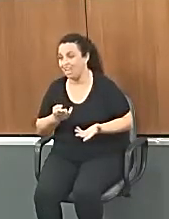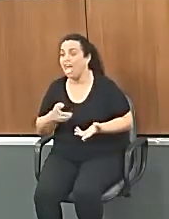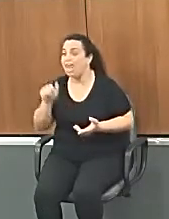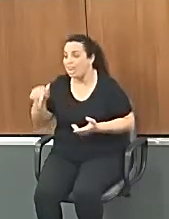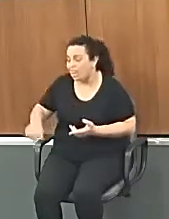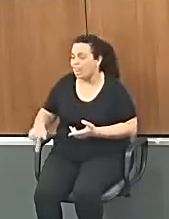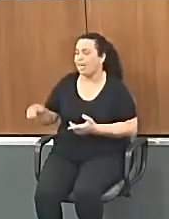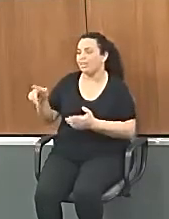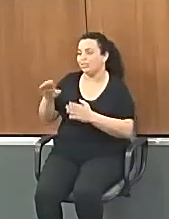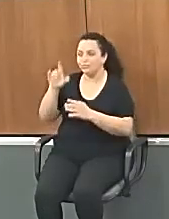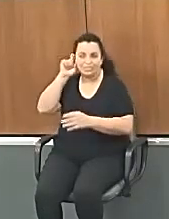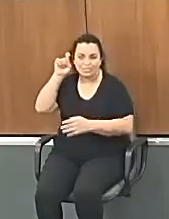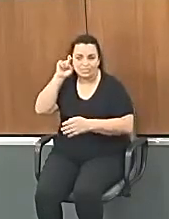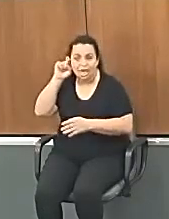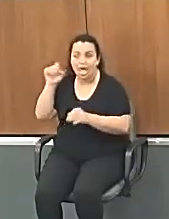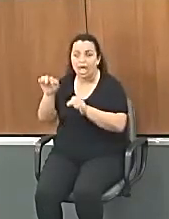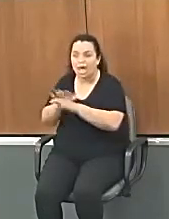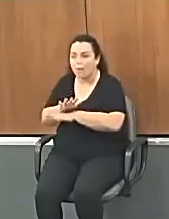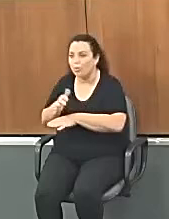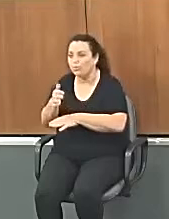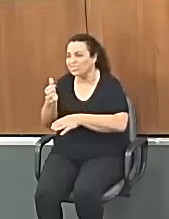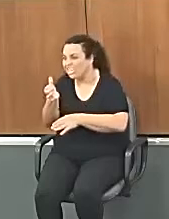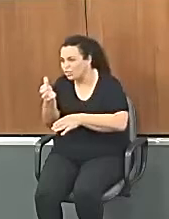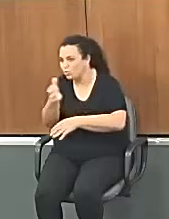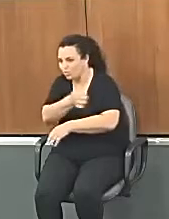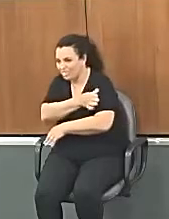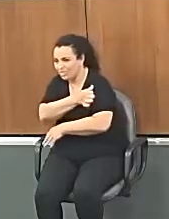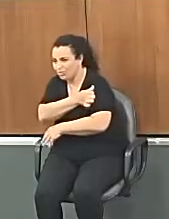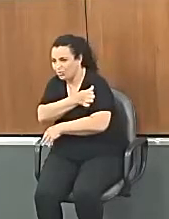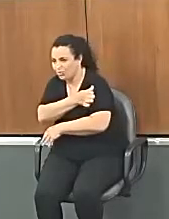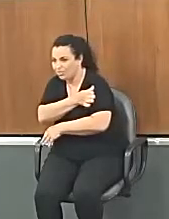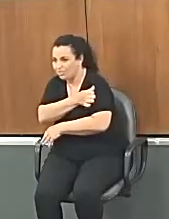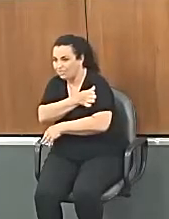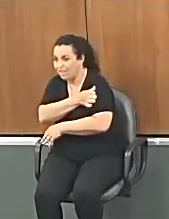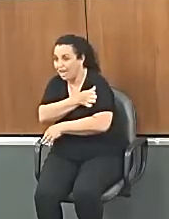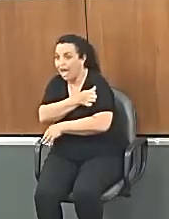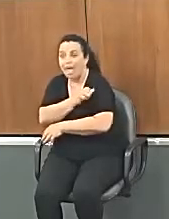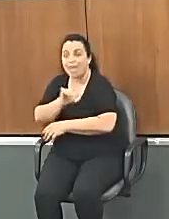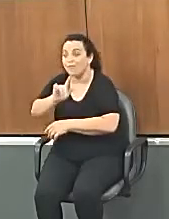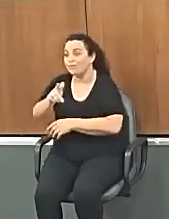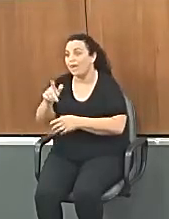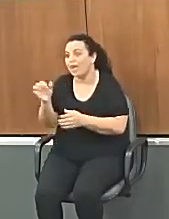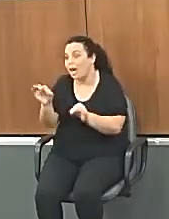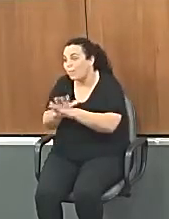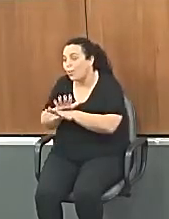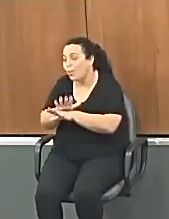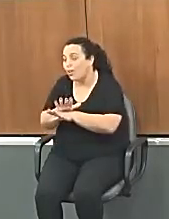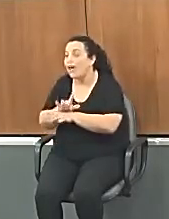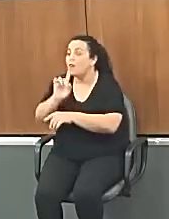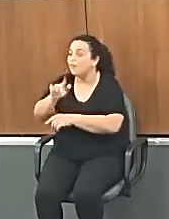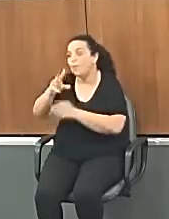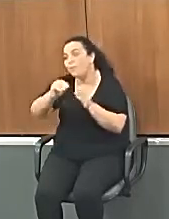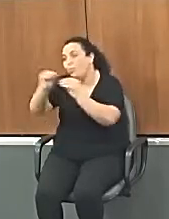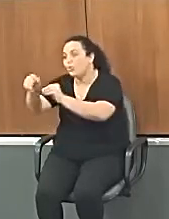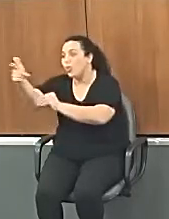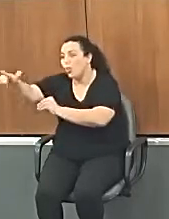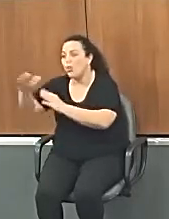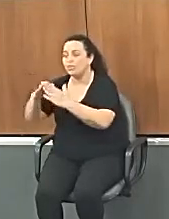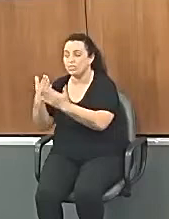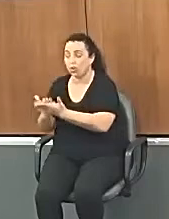se ele estiver bem na língua dele um bom internet vai caminhar mas se ele não tiver preparado na língua deles não vai